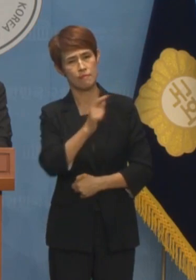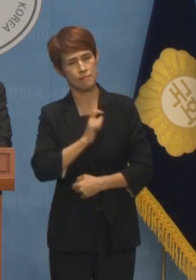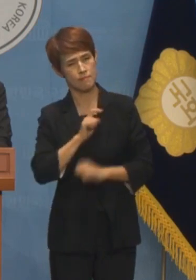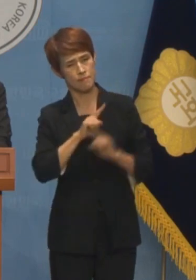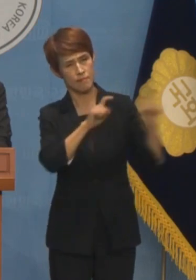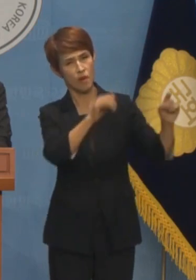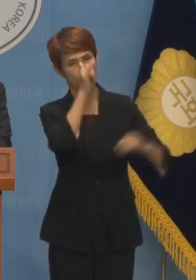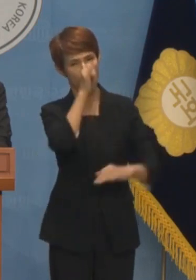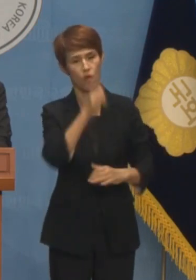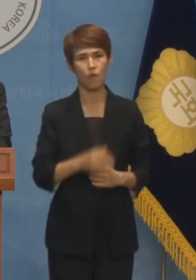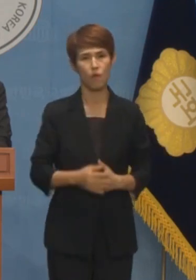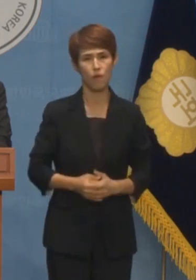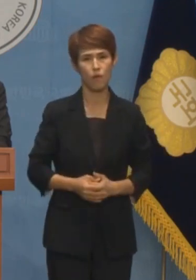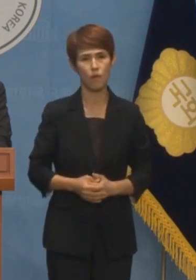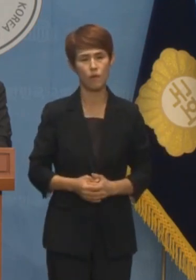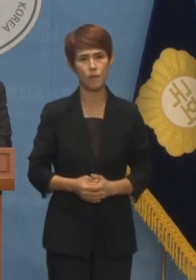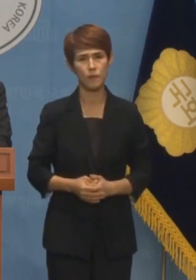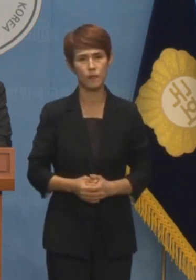있습니다.